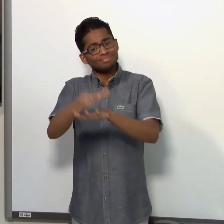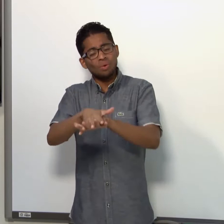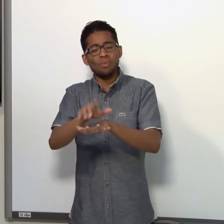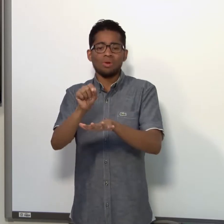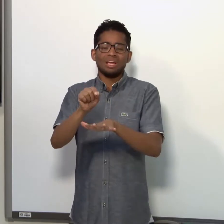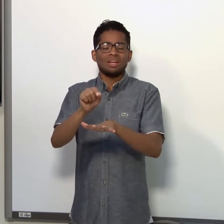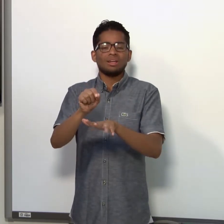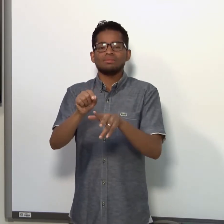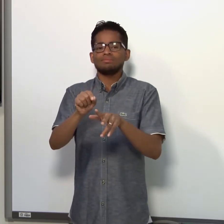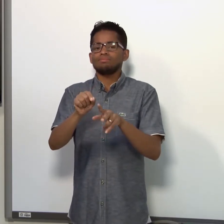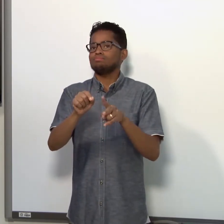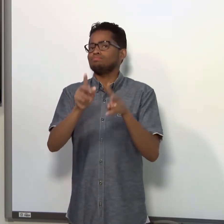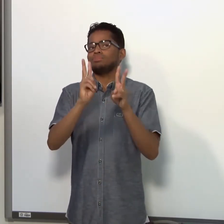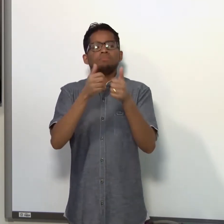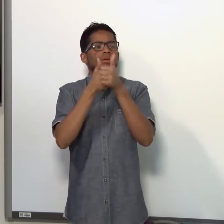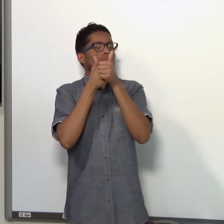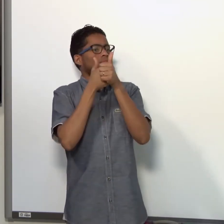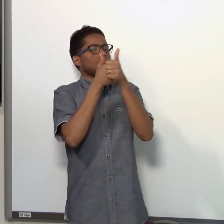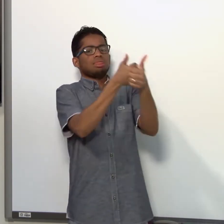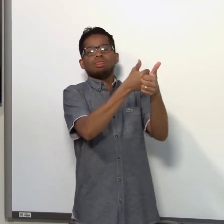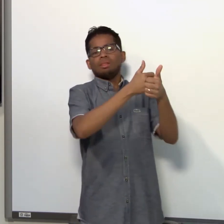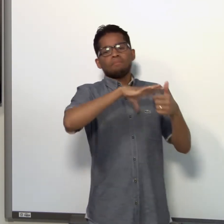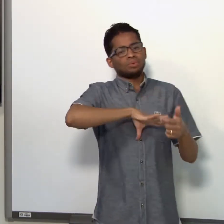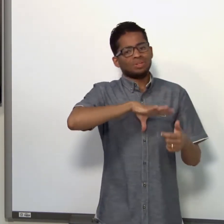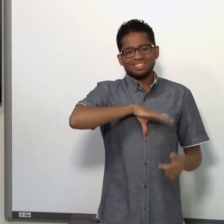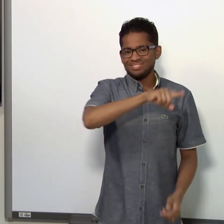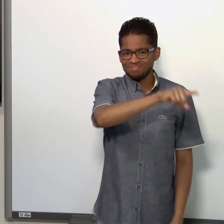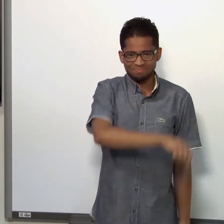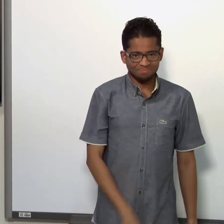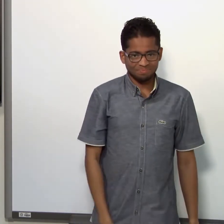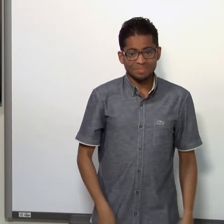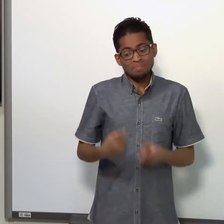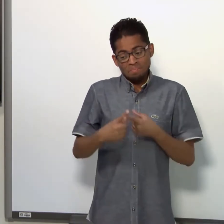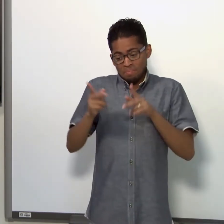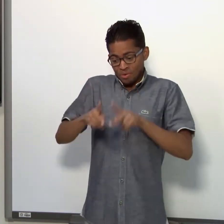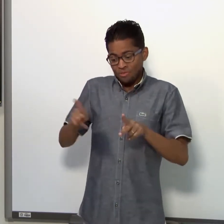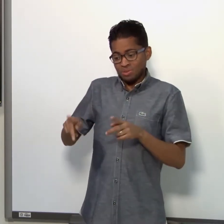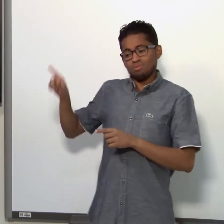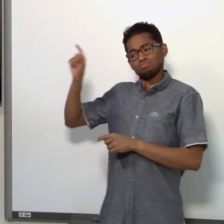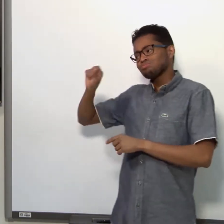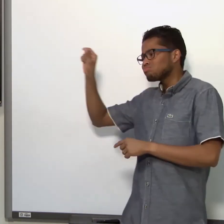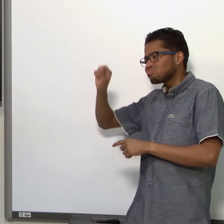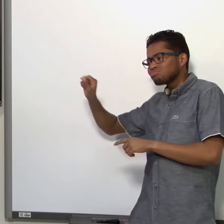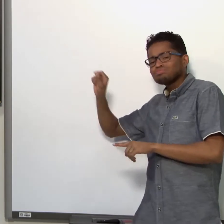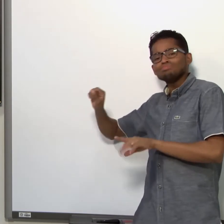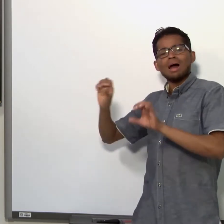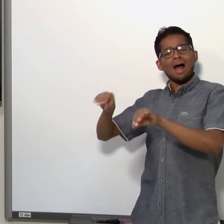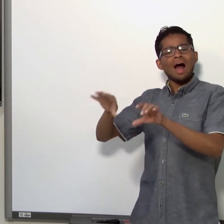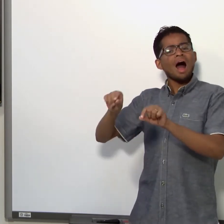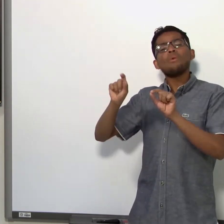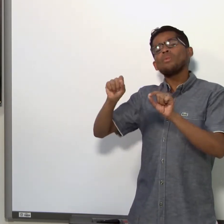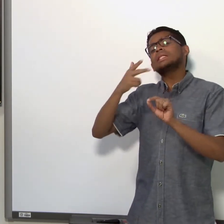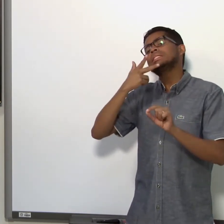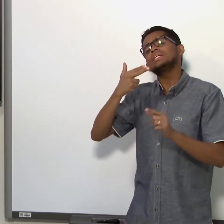Temos um segundo problema. É um problema sério na inclusão. Por quê? A língua portuguesa